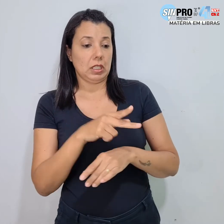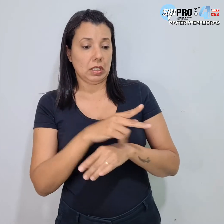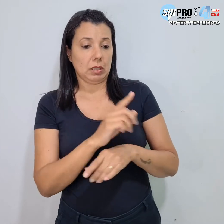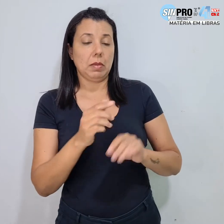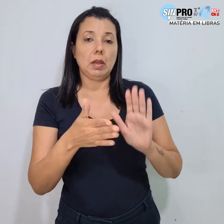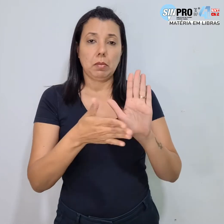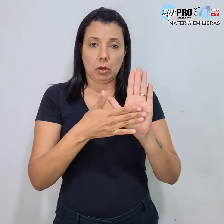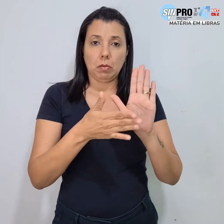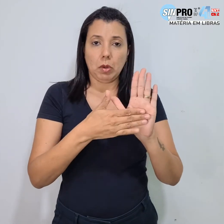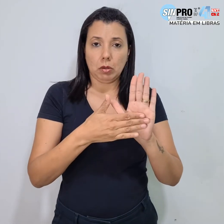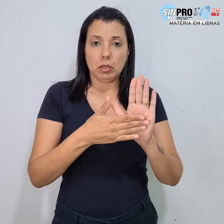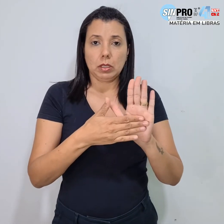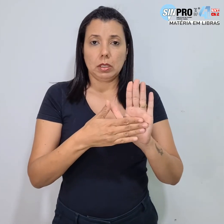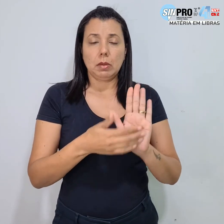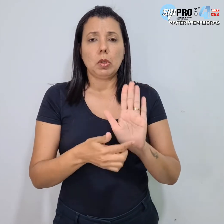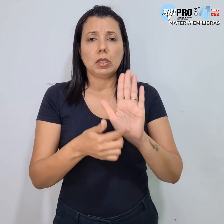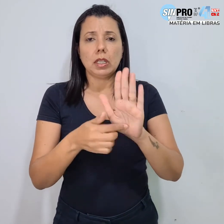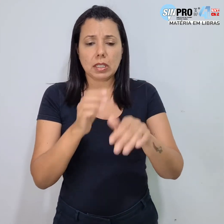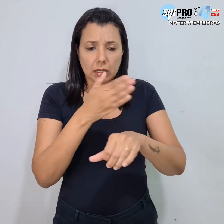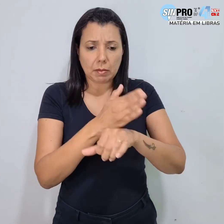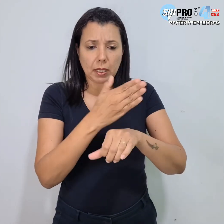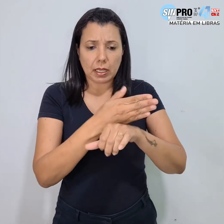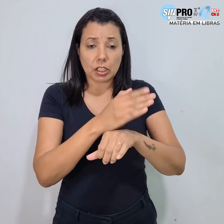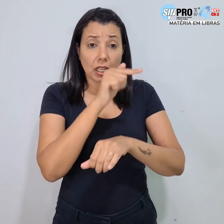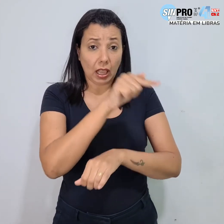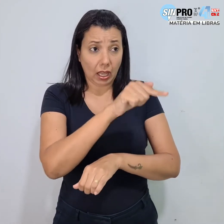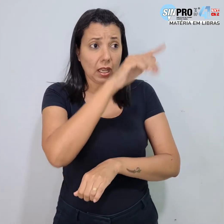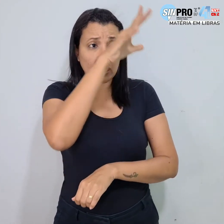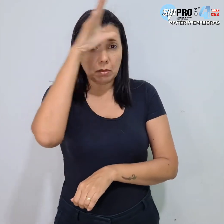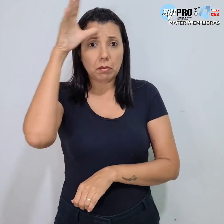seguindo a pauta entreguista colocada em prática na Amazônia,